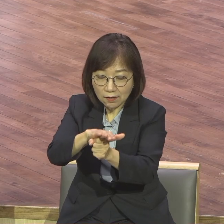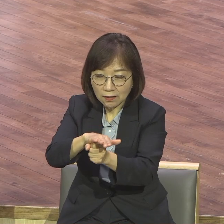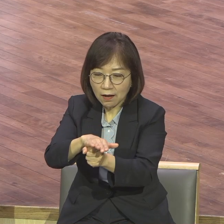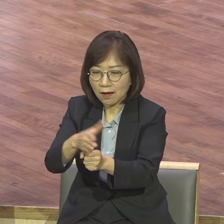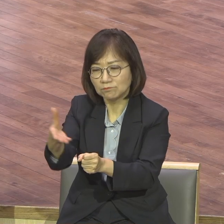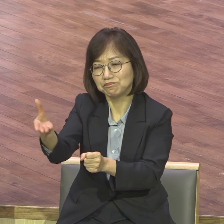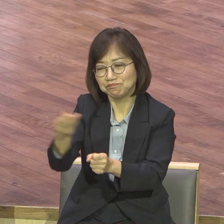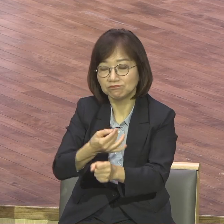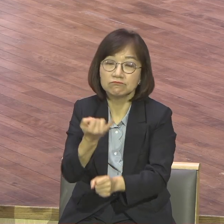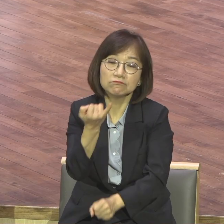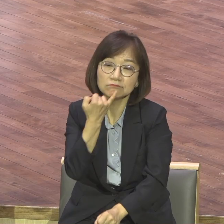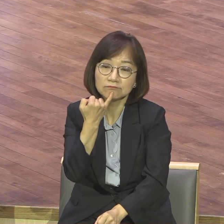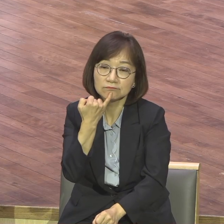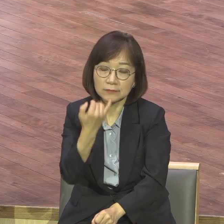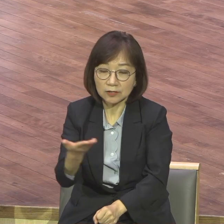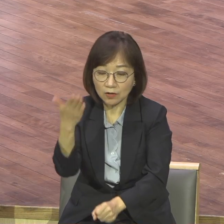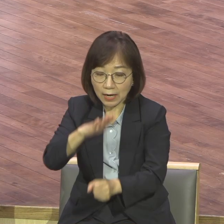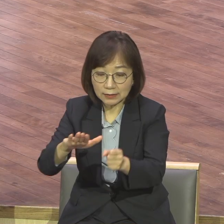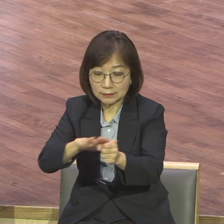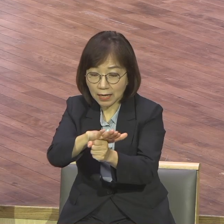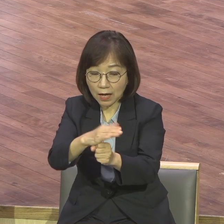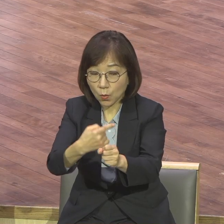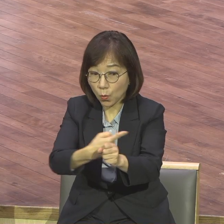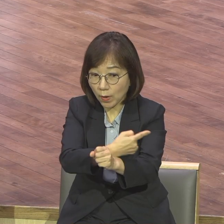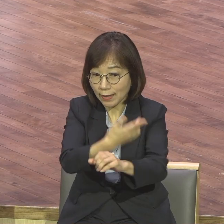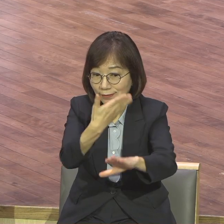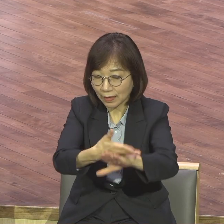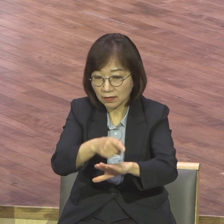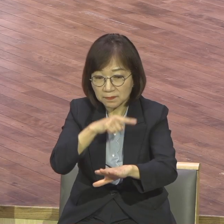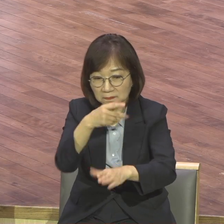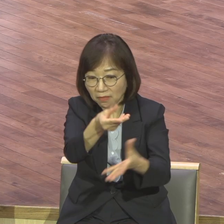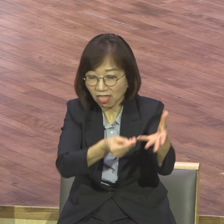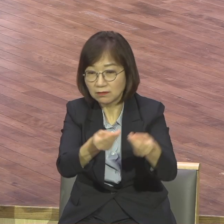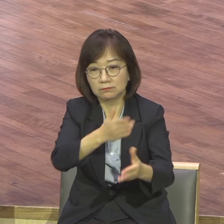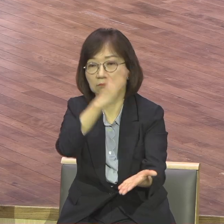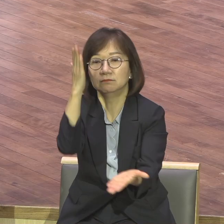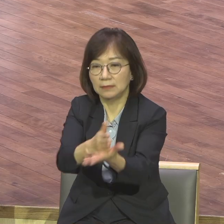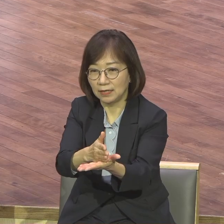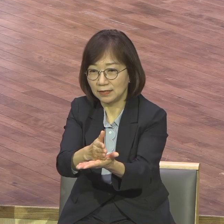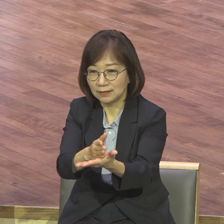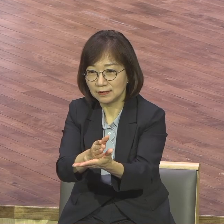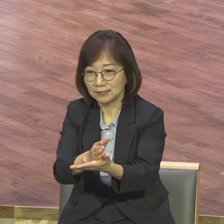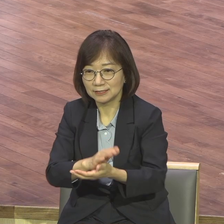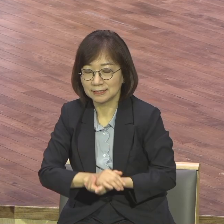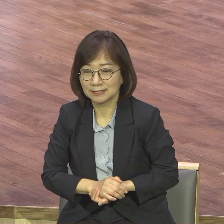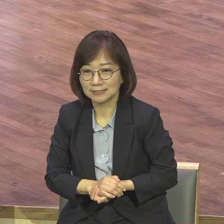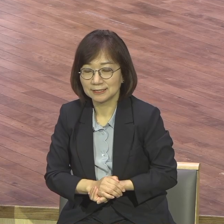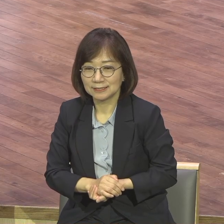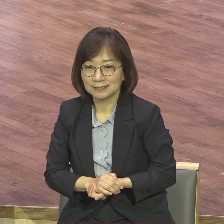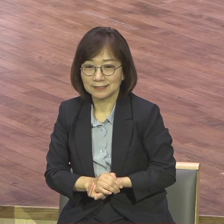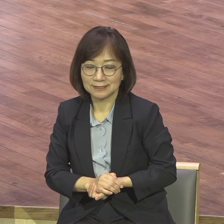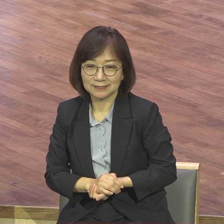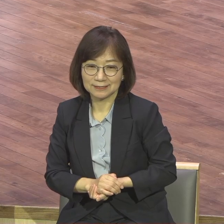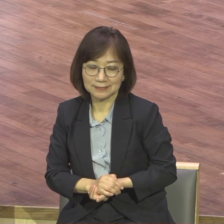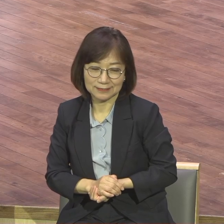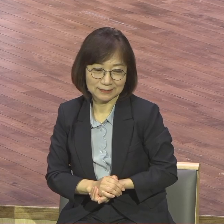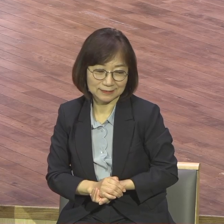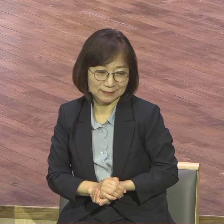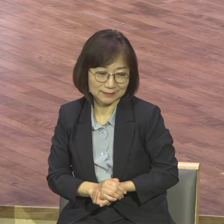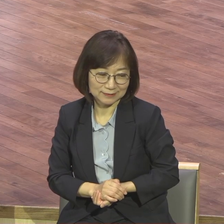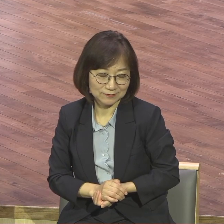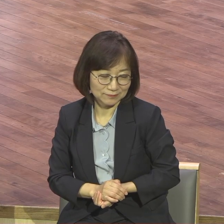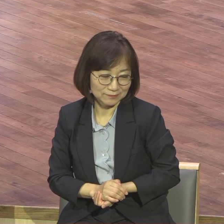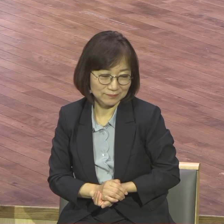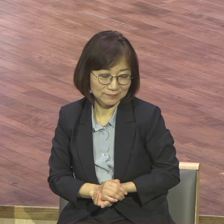아무에게든지 아무 빛도 지지 말라라고 강조하고 있습니다. 이 말씀 속에는 중요한 의미가 있습니다. 우선적으로